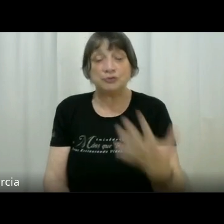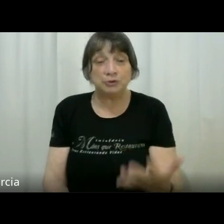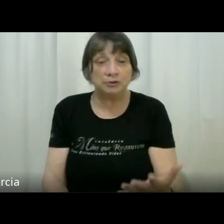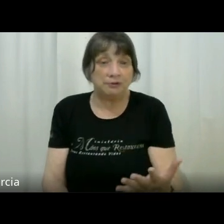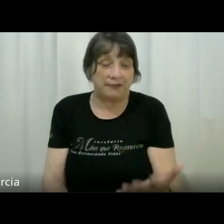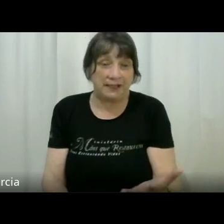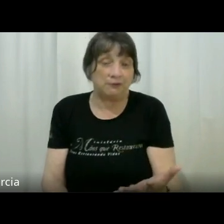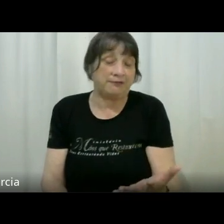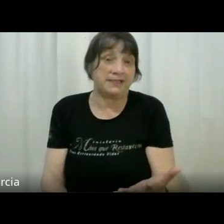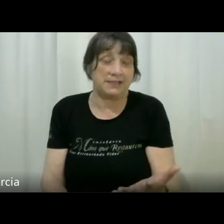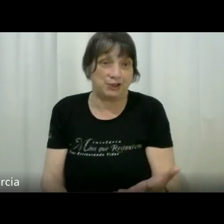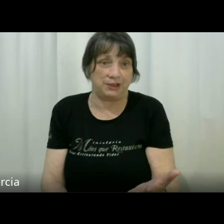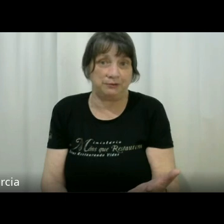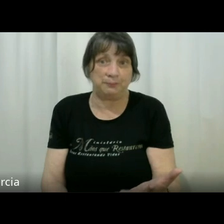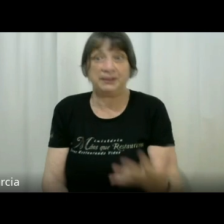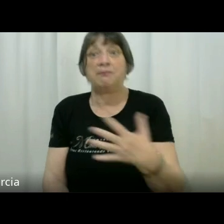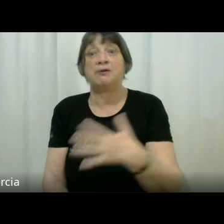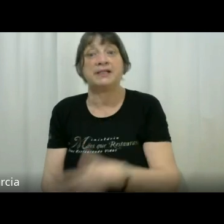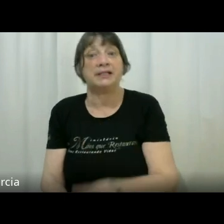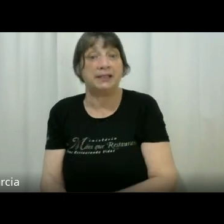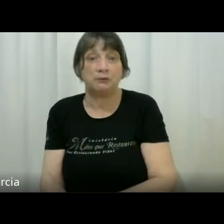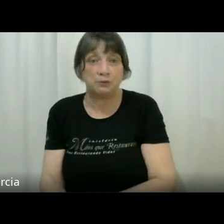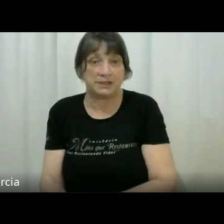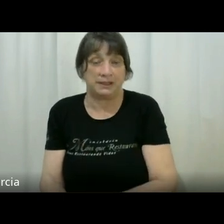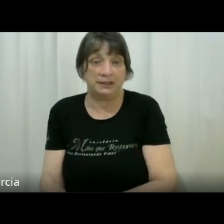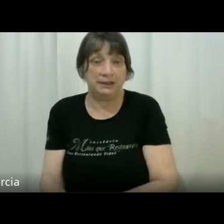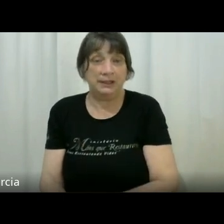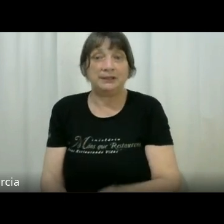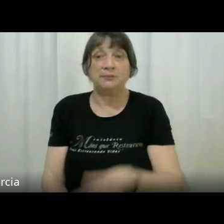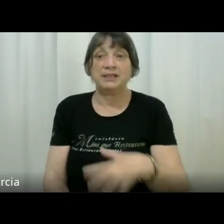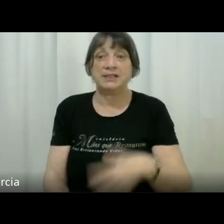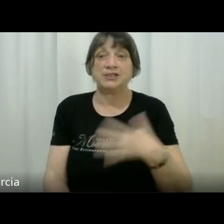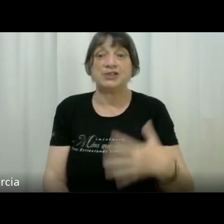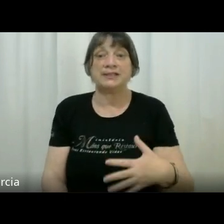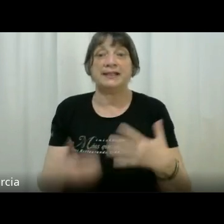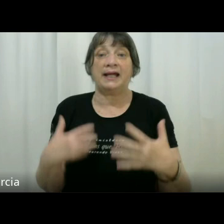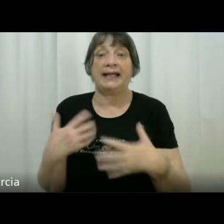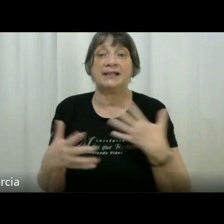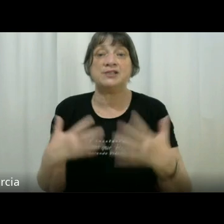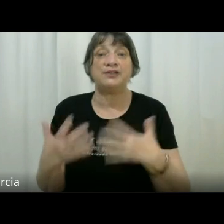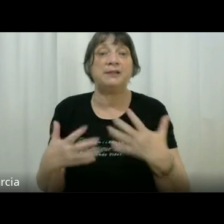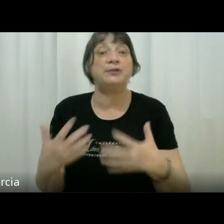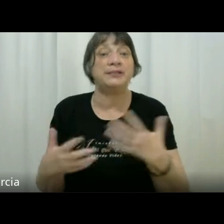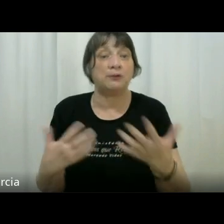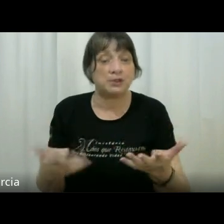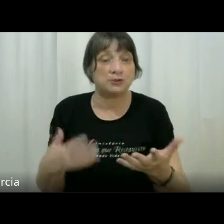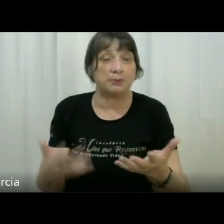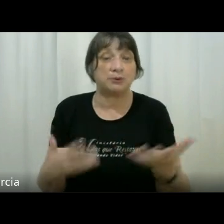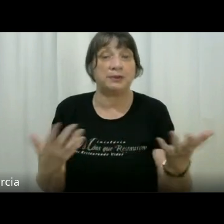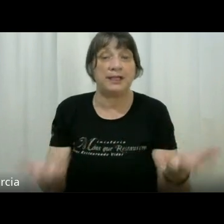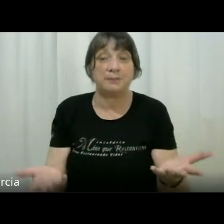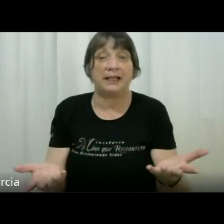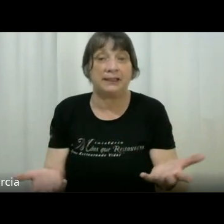para o surdo não faz sentido, porque é uma coisa que ele não usa. Então, muitas vezes a gente quer transferir muita coisa